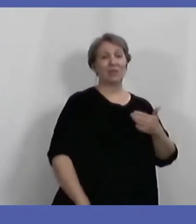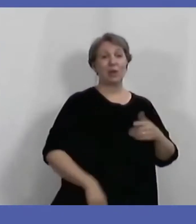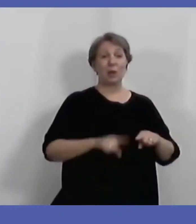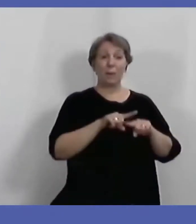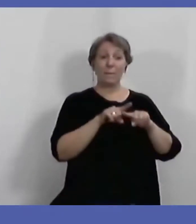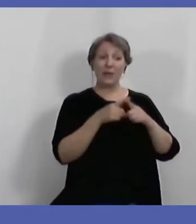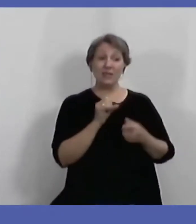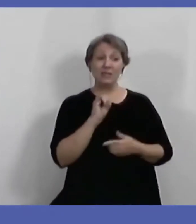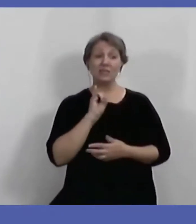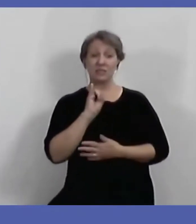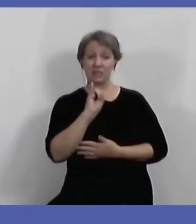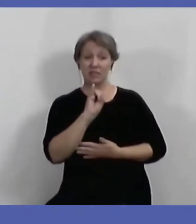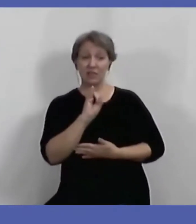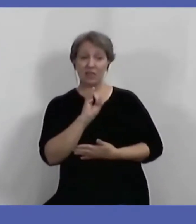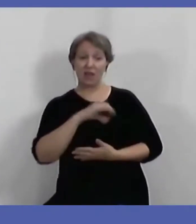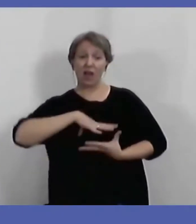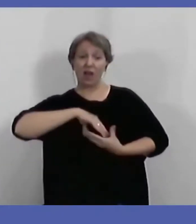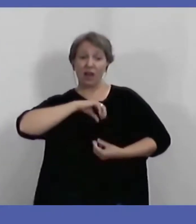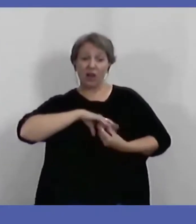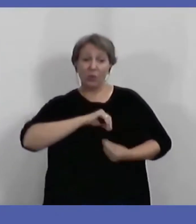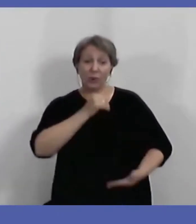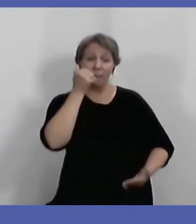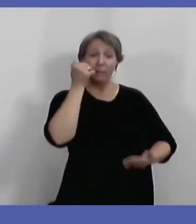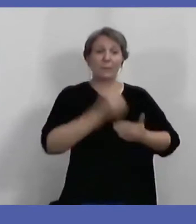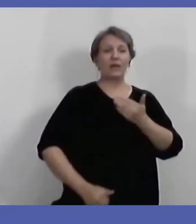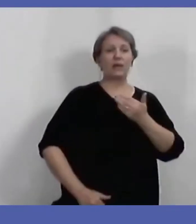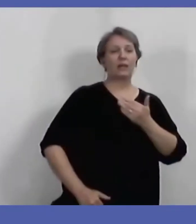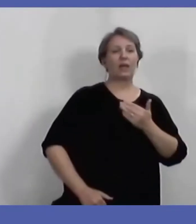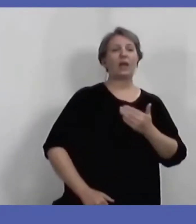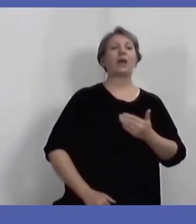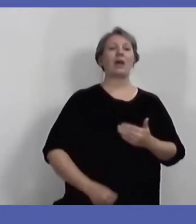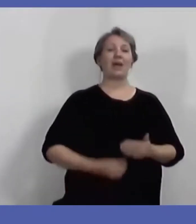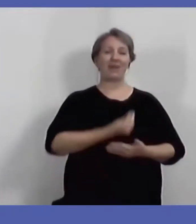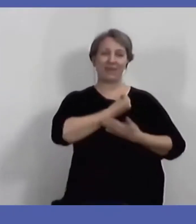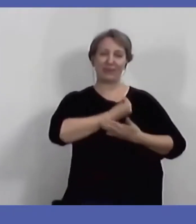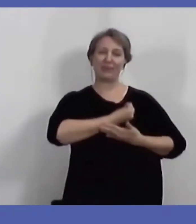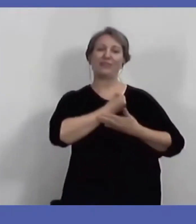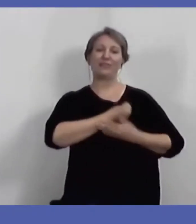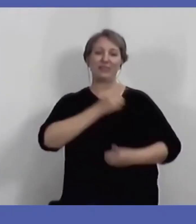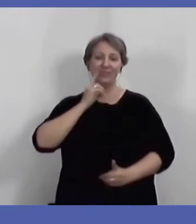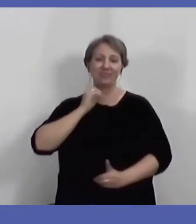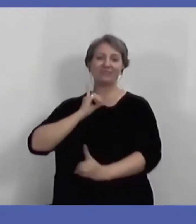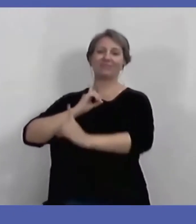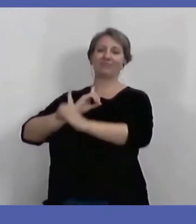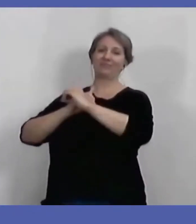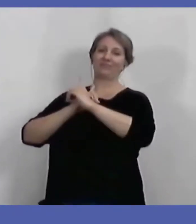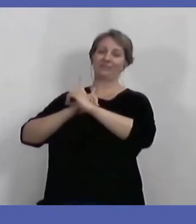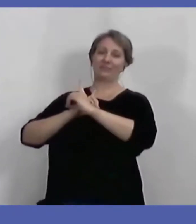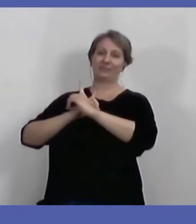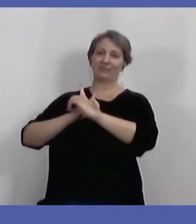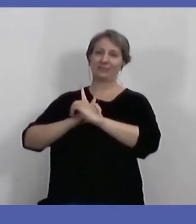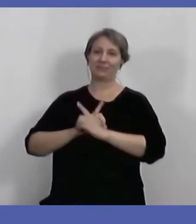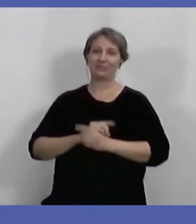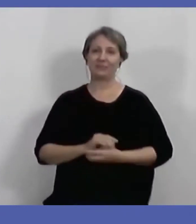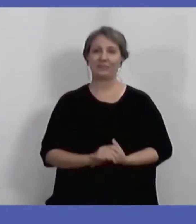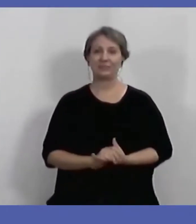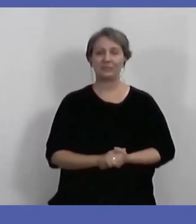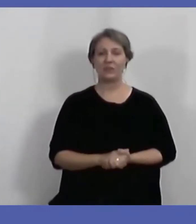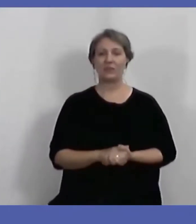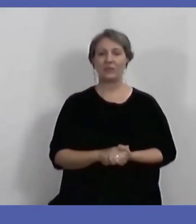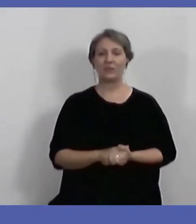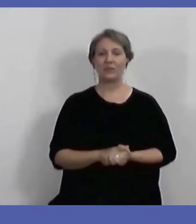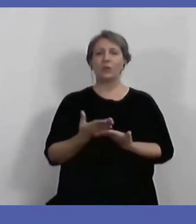causa, achá-la-á. Senhor Jesus. Então, irmãos, essa salvar